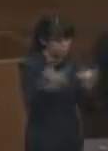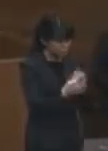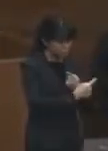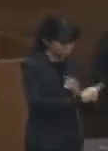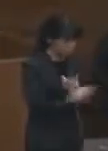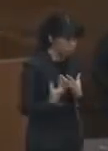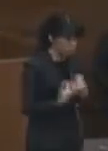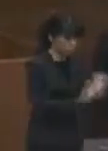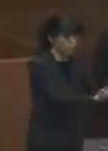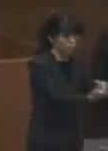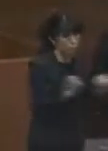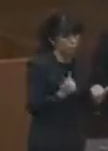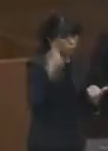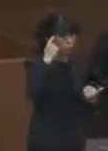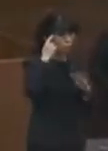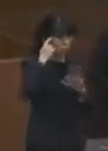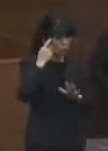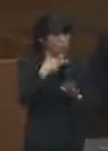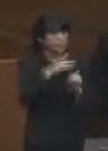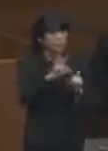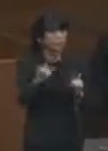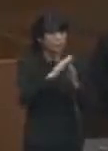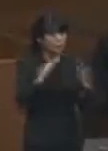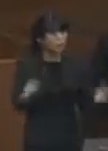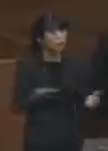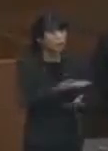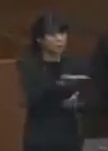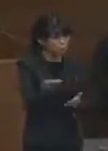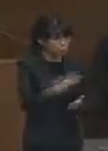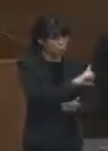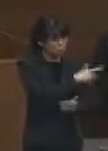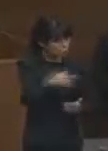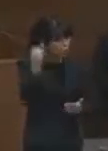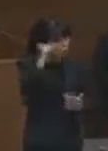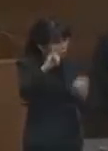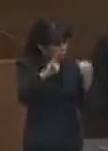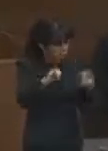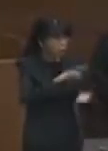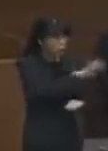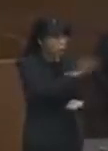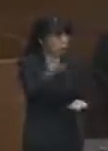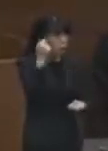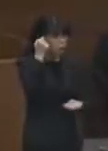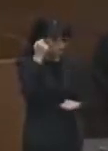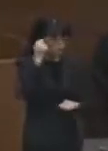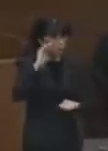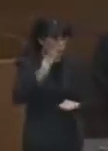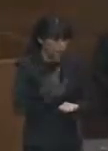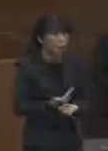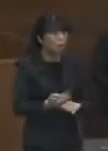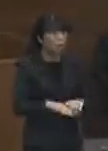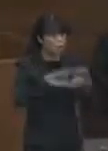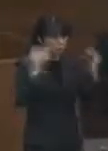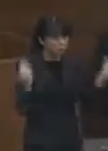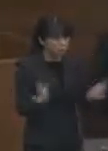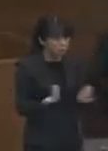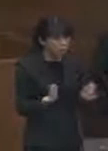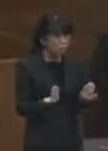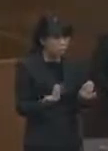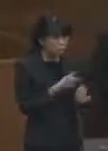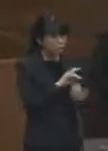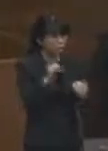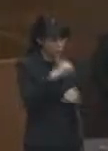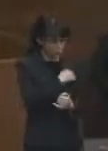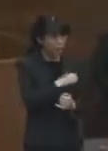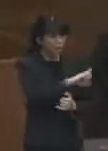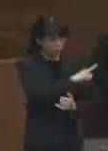ないと考えております。市議会におかれましてもさまざまなご意見があろうかと存じますが、ぜひ議員間での活発なご議論